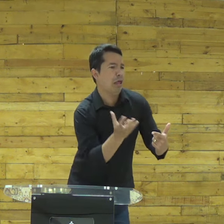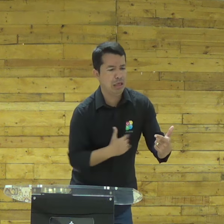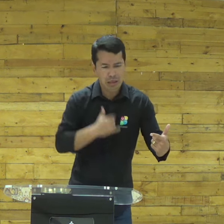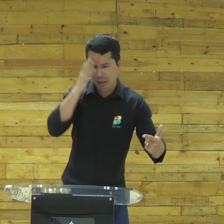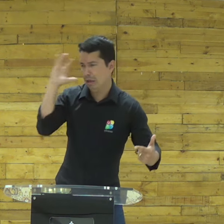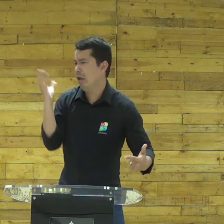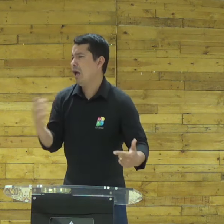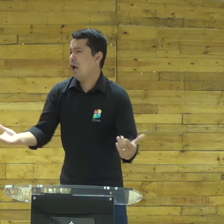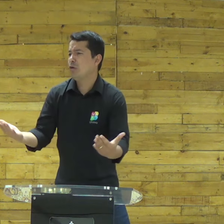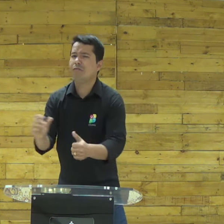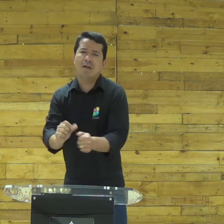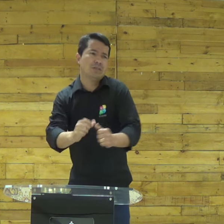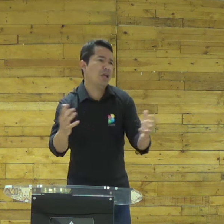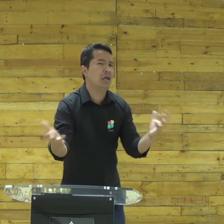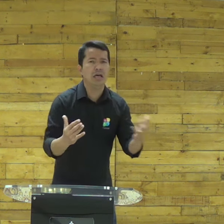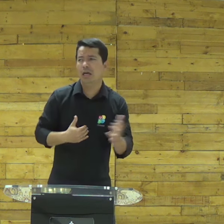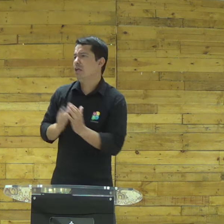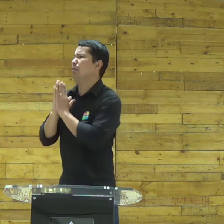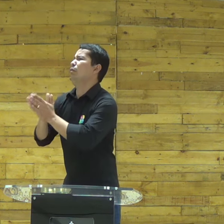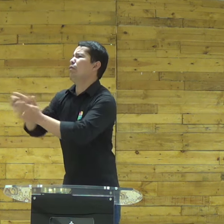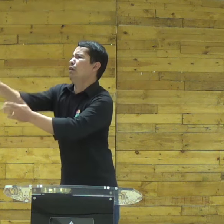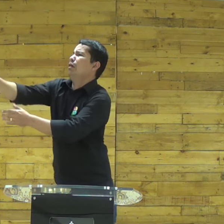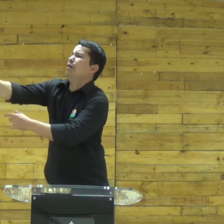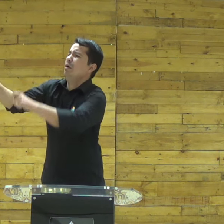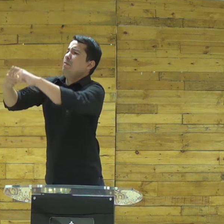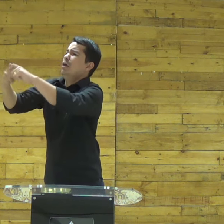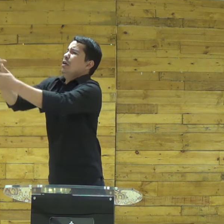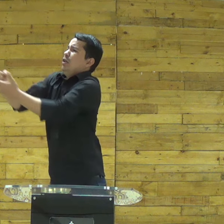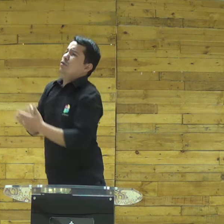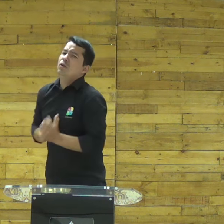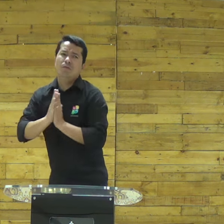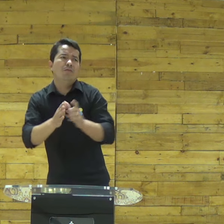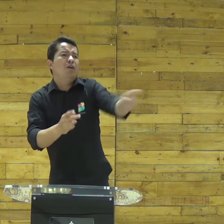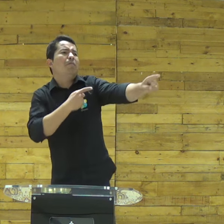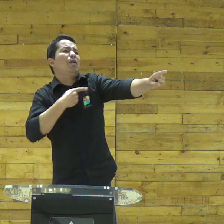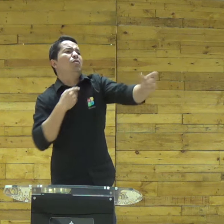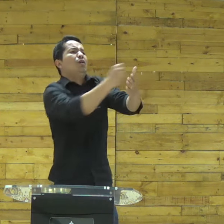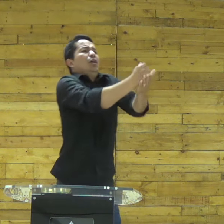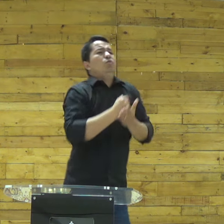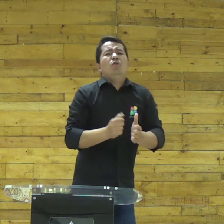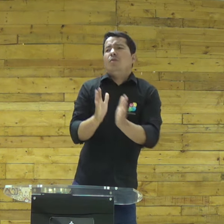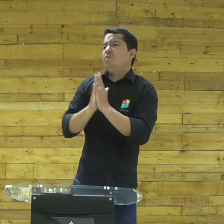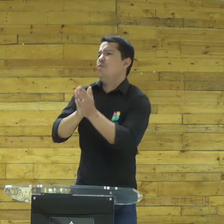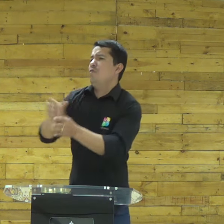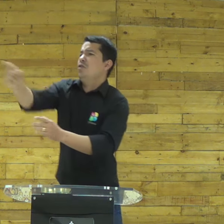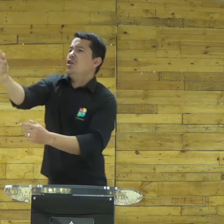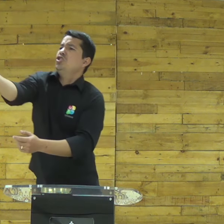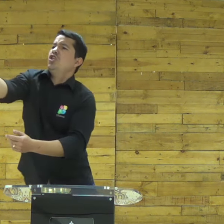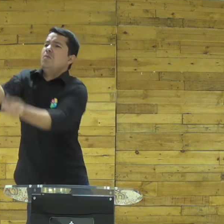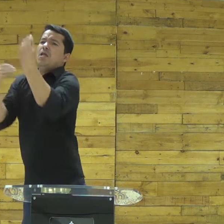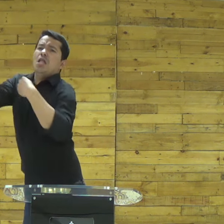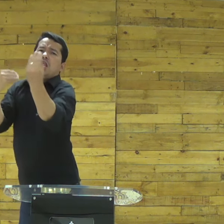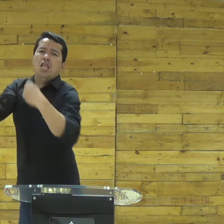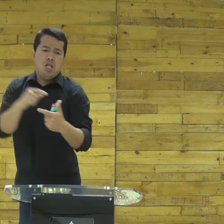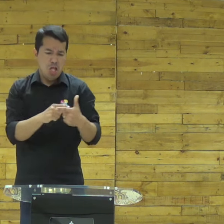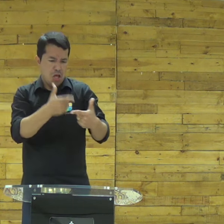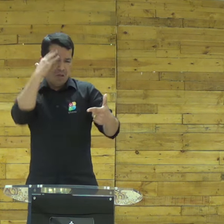problema Esse problema agora o que que eu faço ai por favor alguém me ajude aqui pastor não sei você me preste